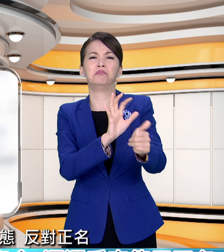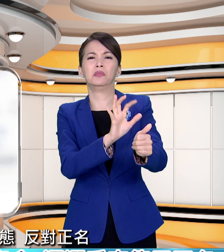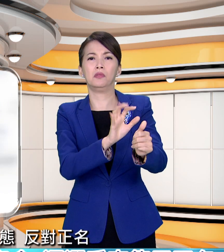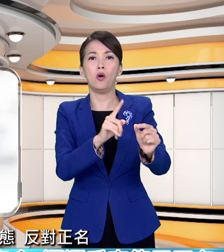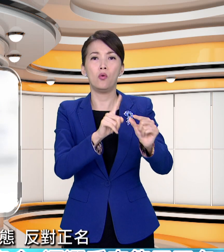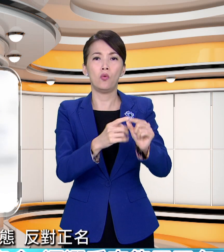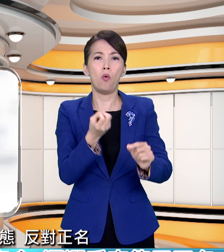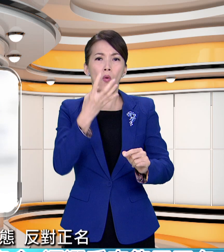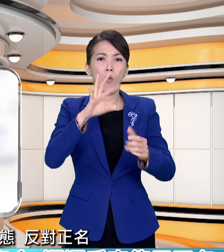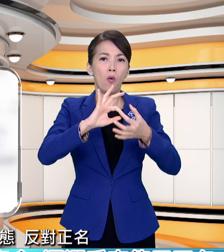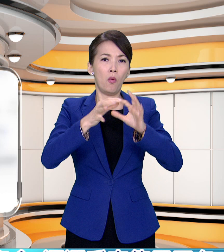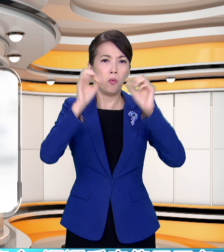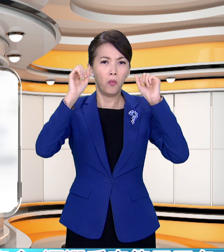明。